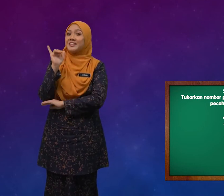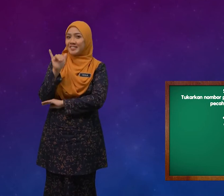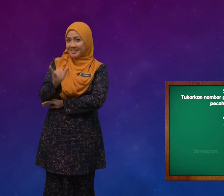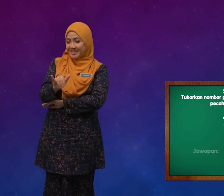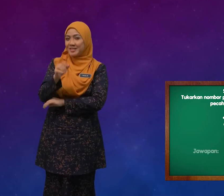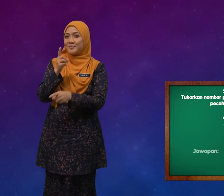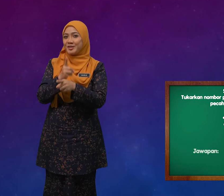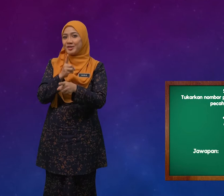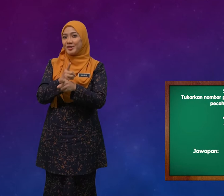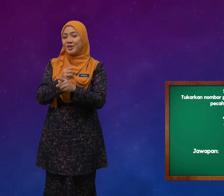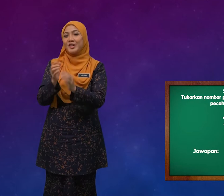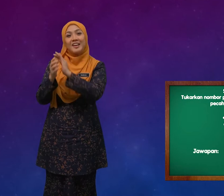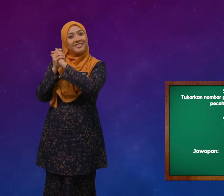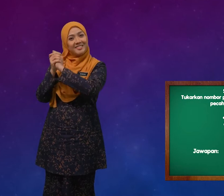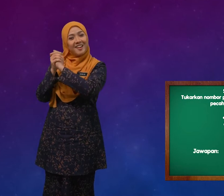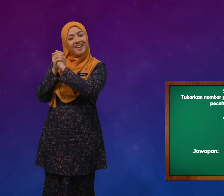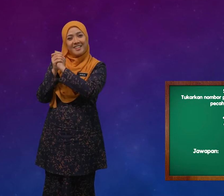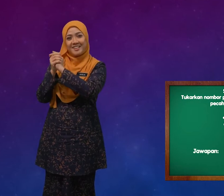Ya, betul.